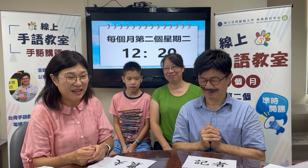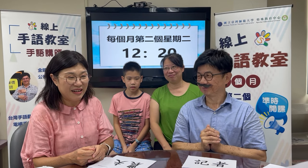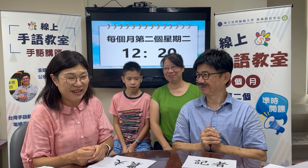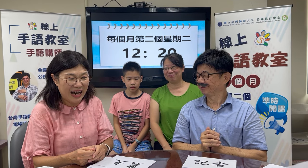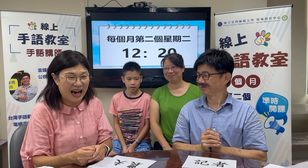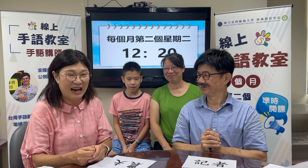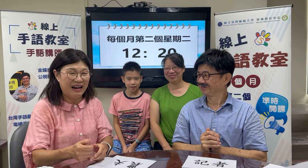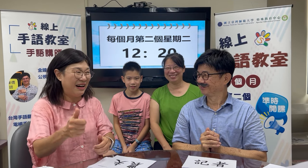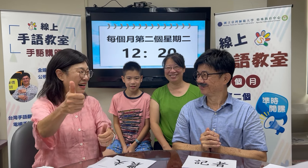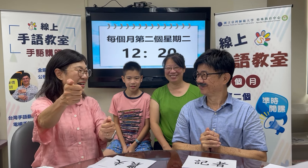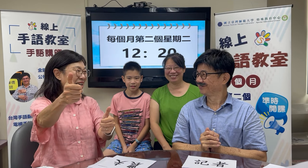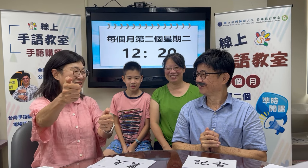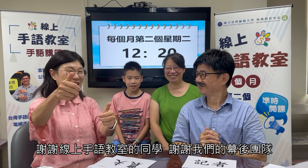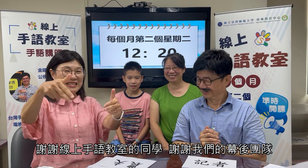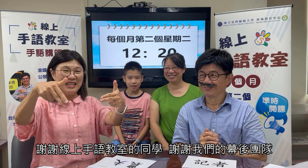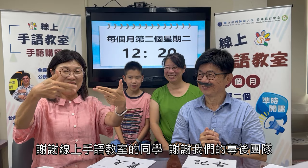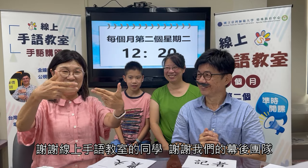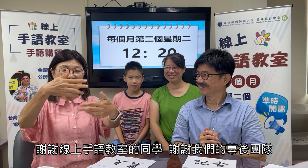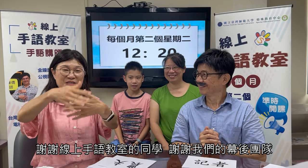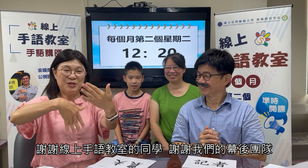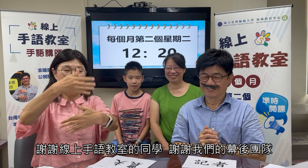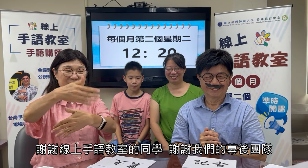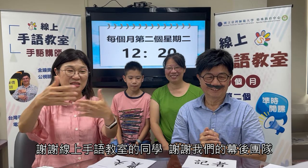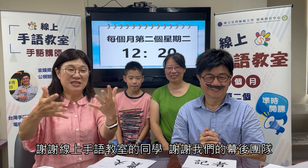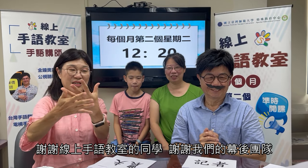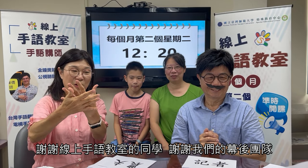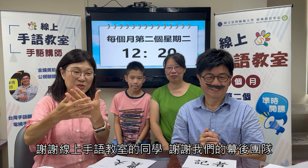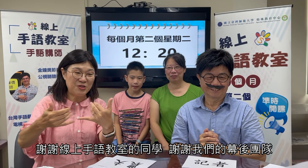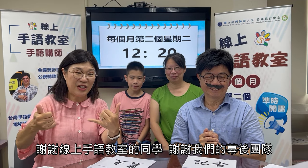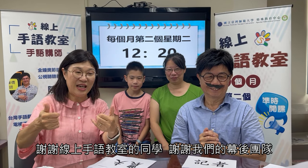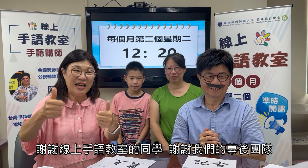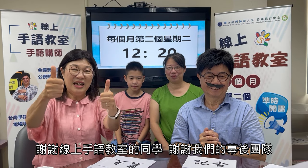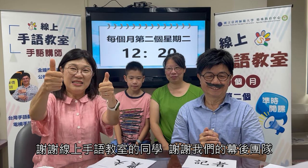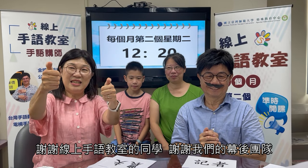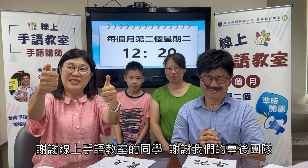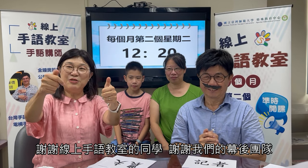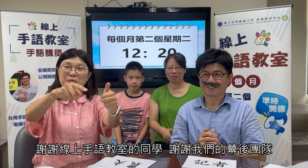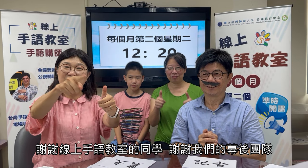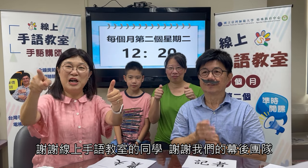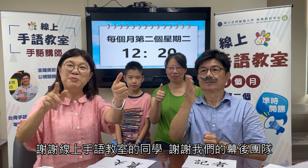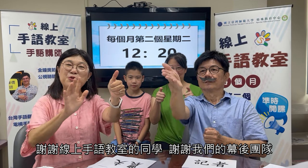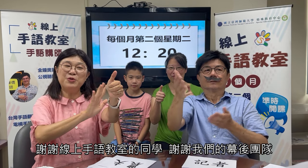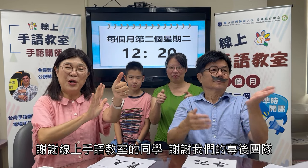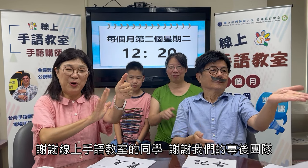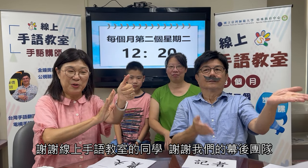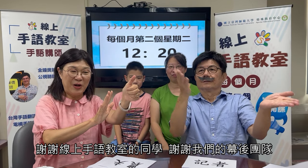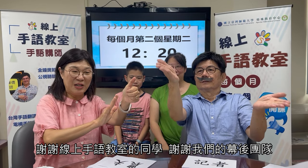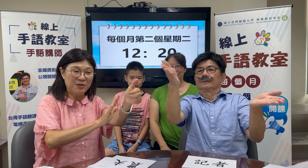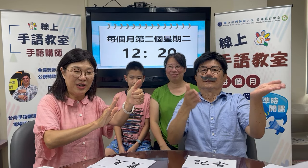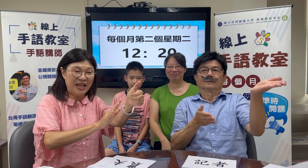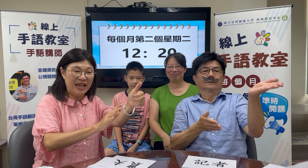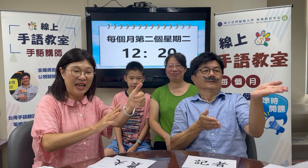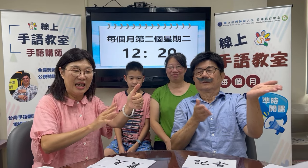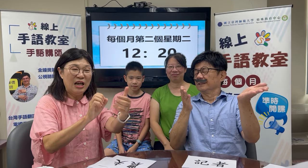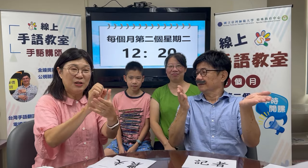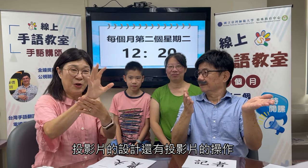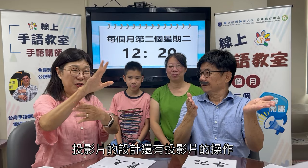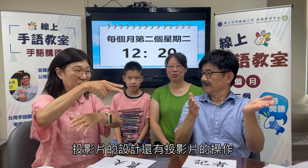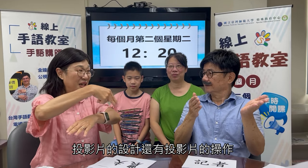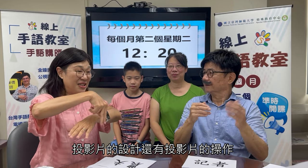好，谢谢线上手语教室的同学，谢谢我们的幕后团队，投影片的